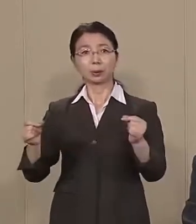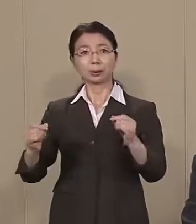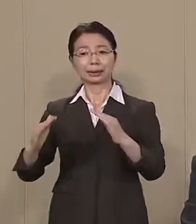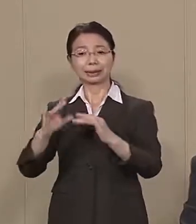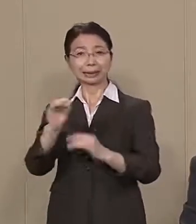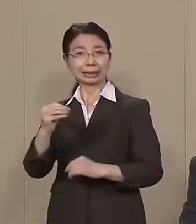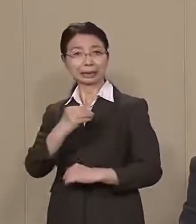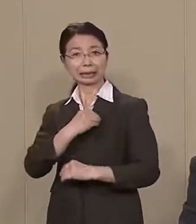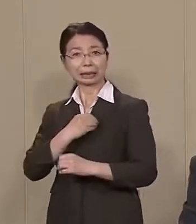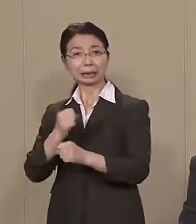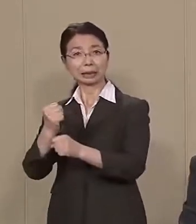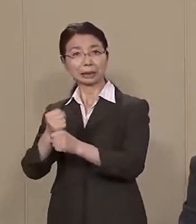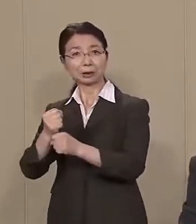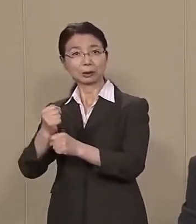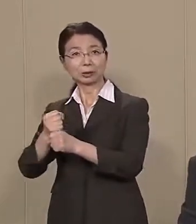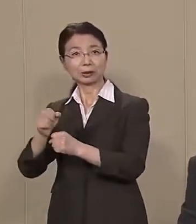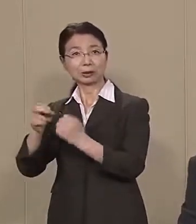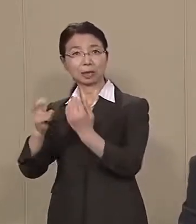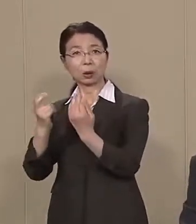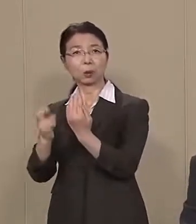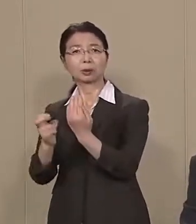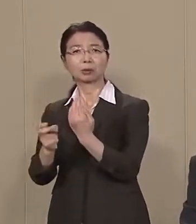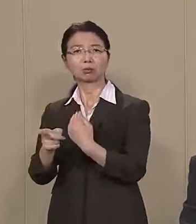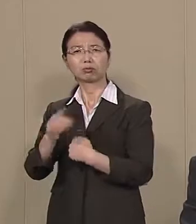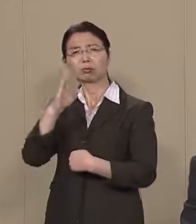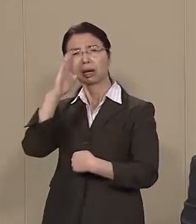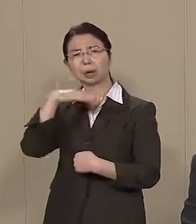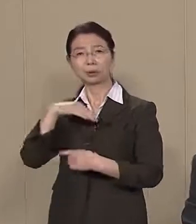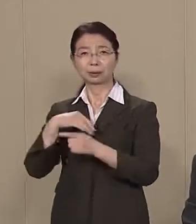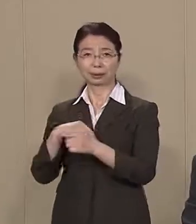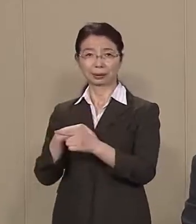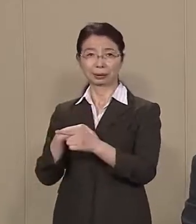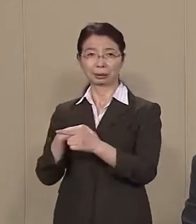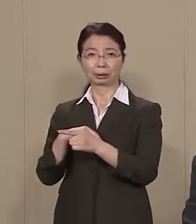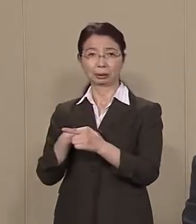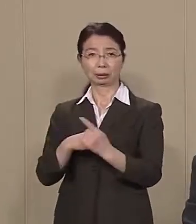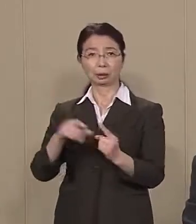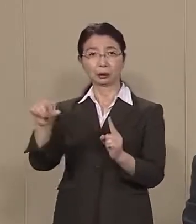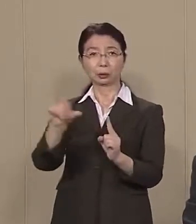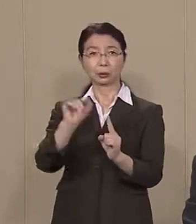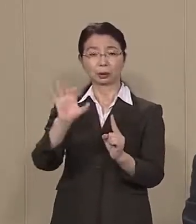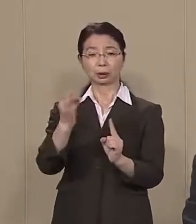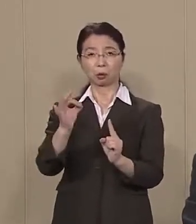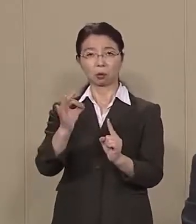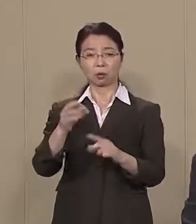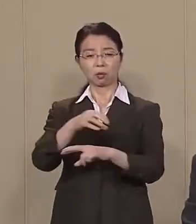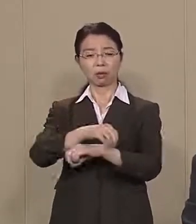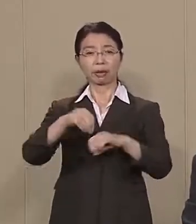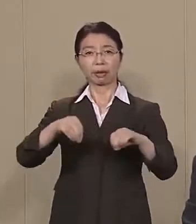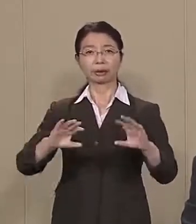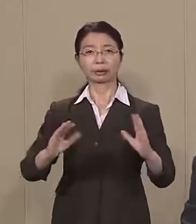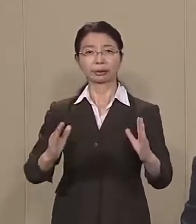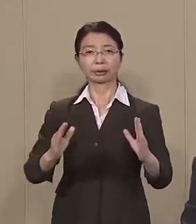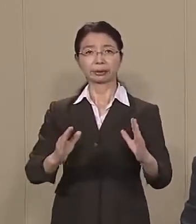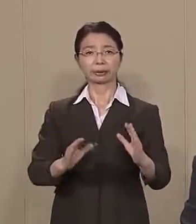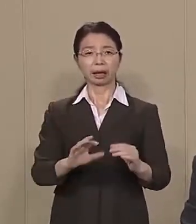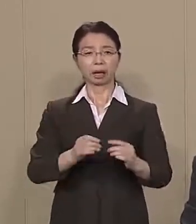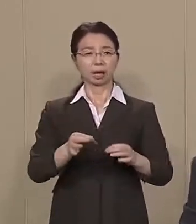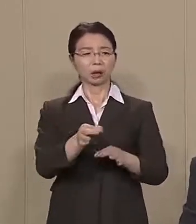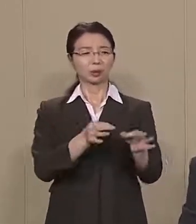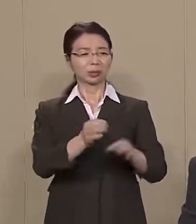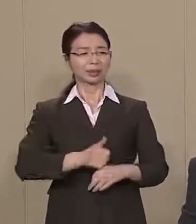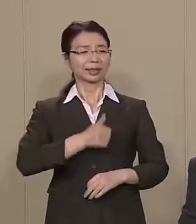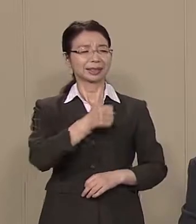決めた法律が良くないんです受信料を契約していないと nhk の集金人が